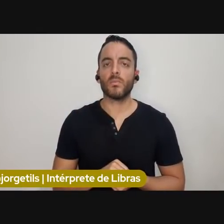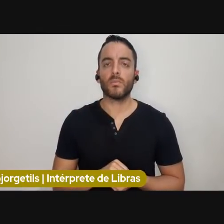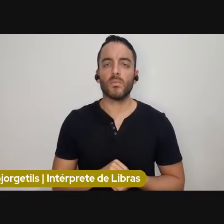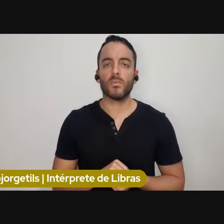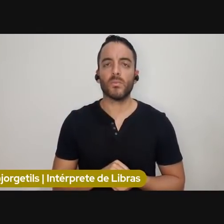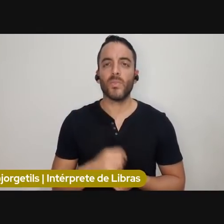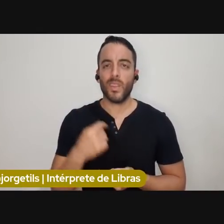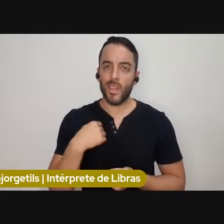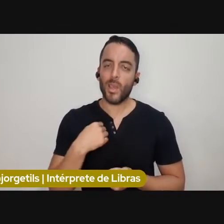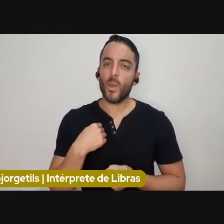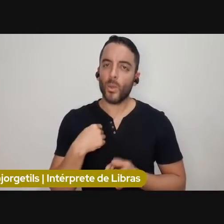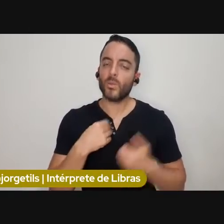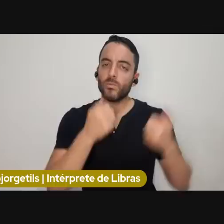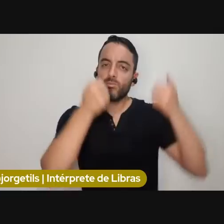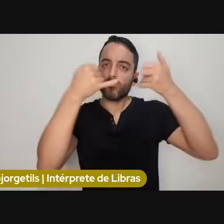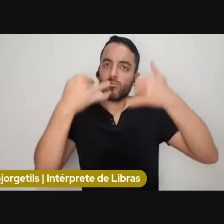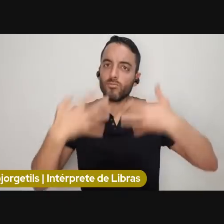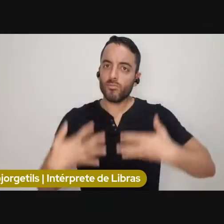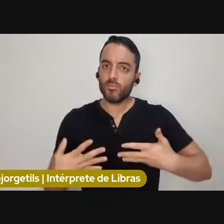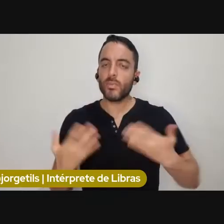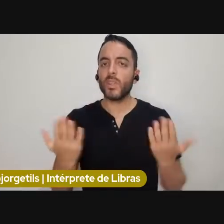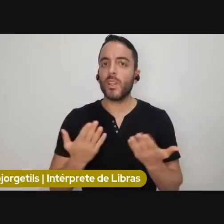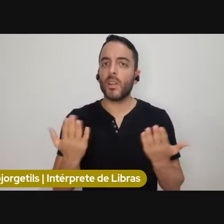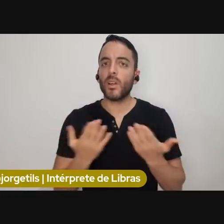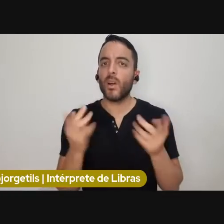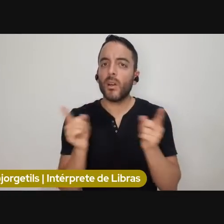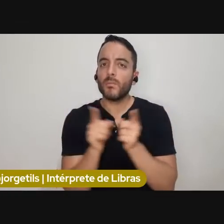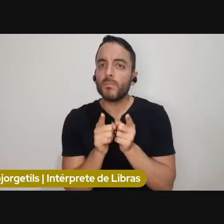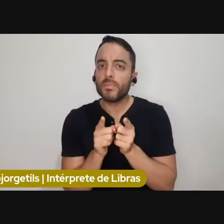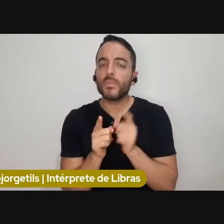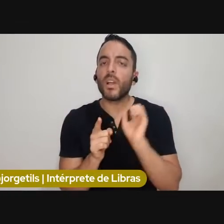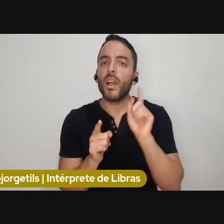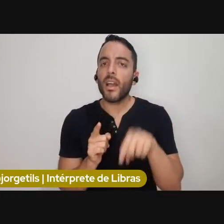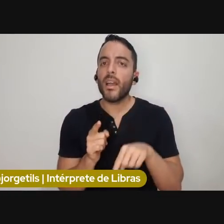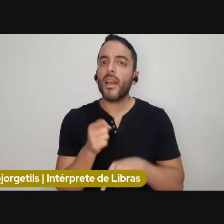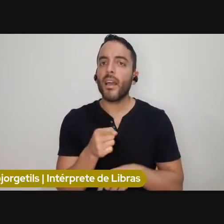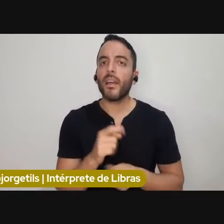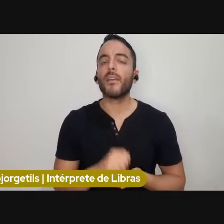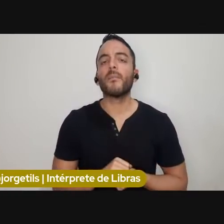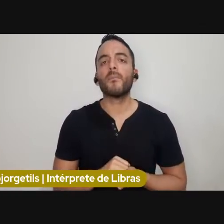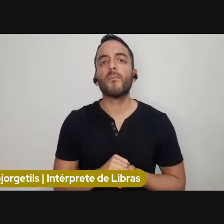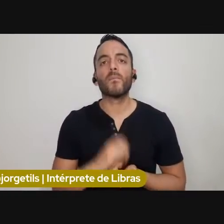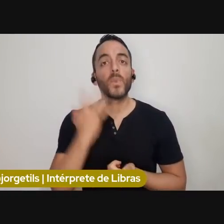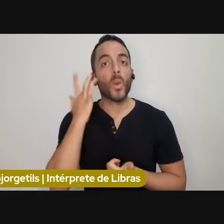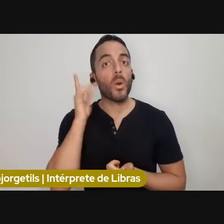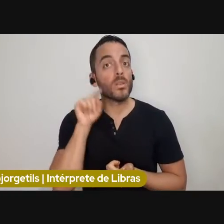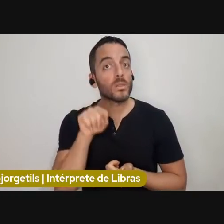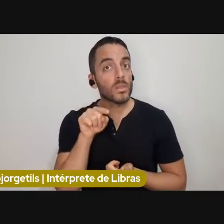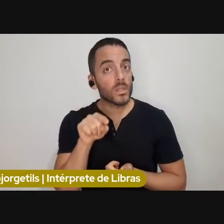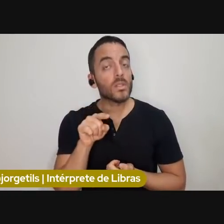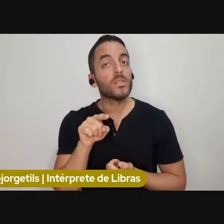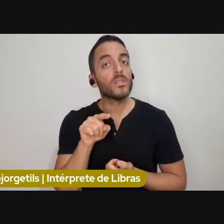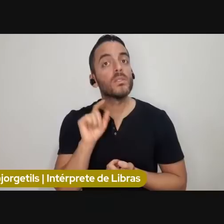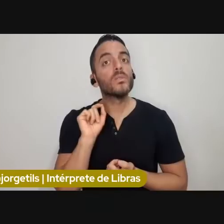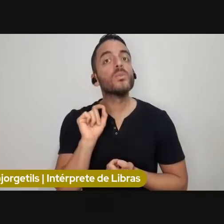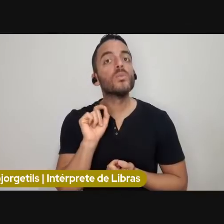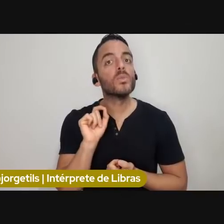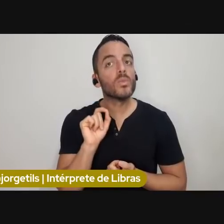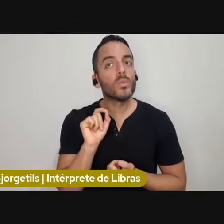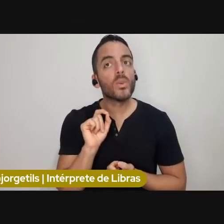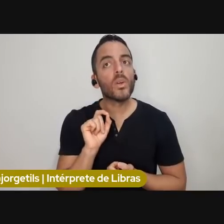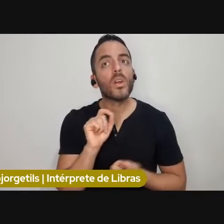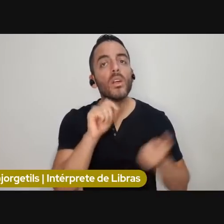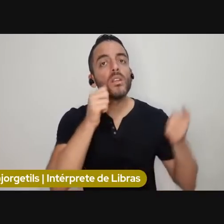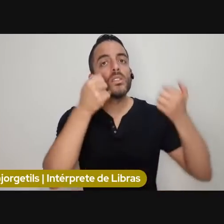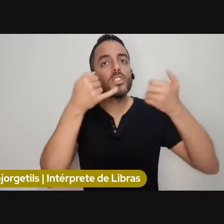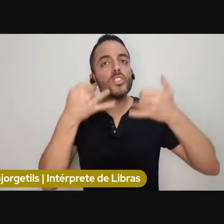descrevendo aqui um pouco apressadamente e resumidamente. Eu acho que é tudo isso que faz com que se justifique um